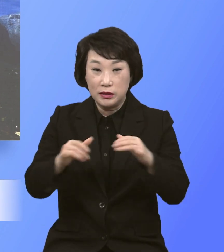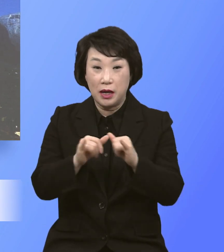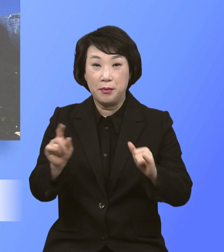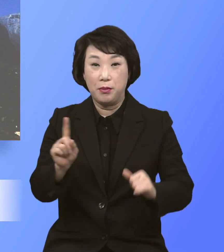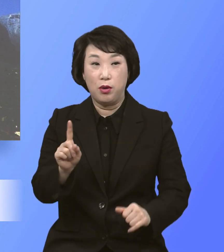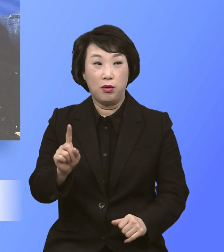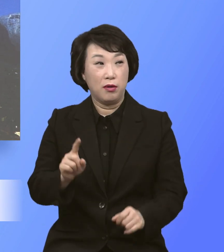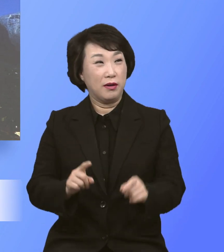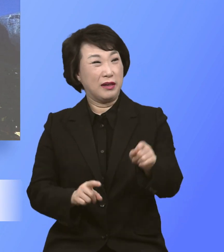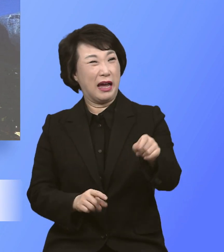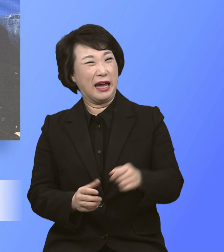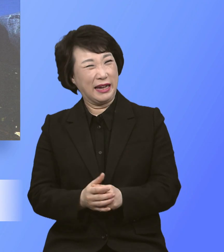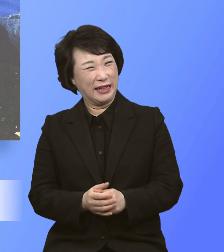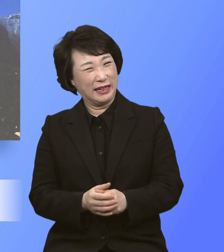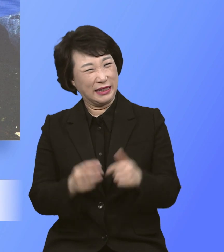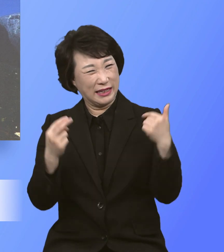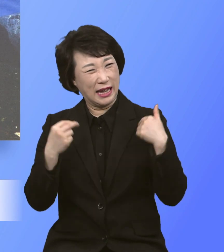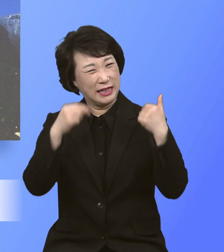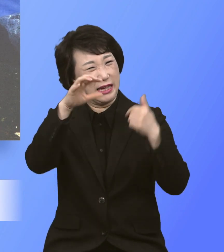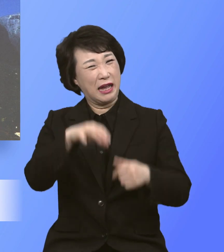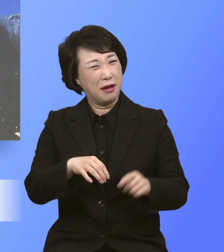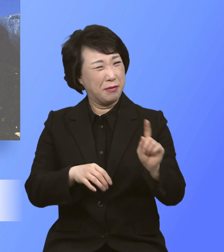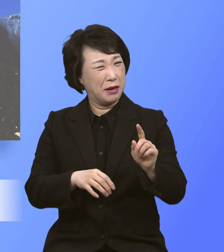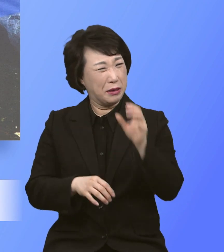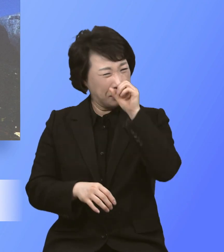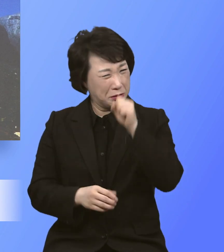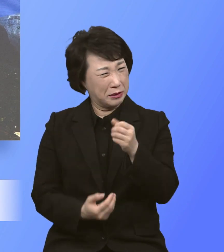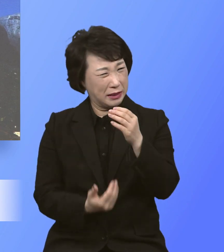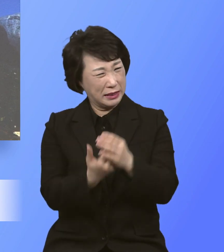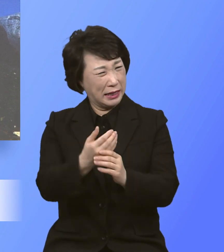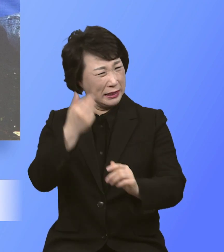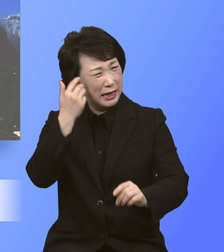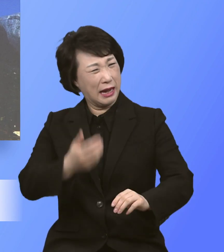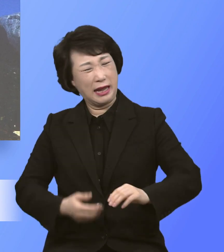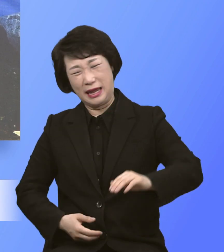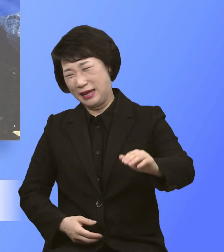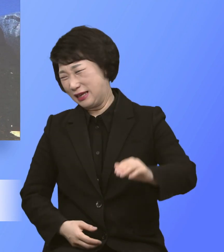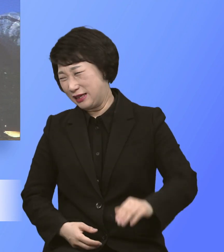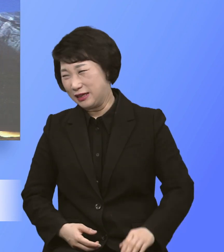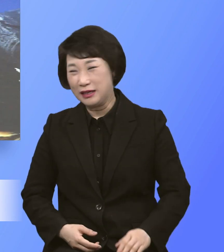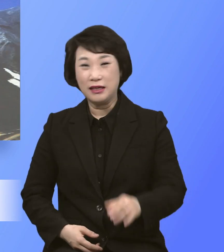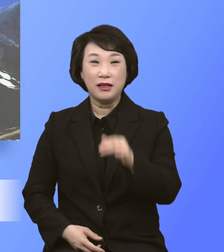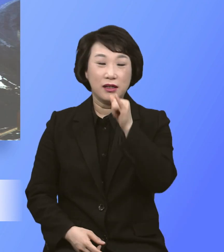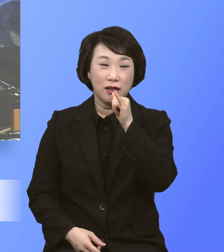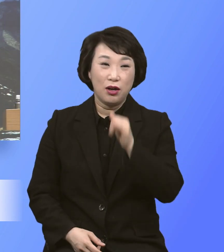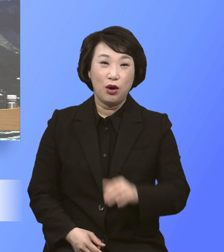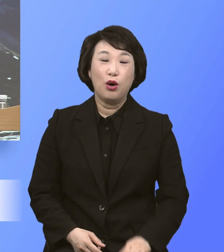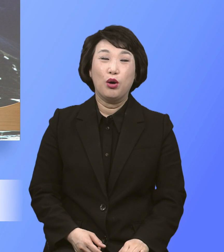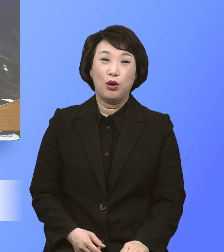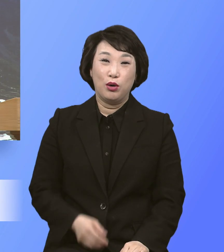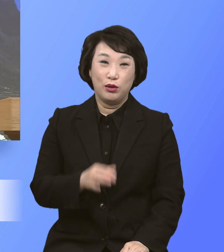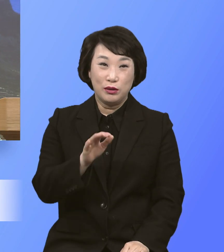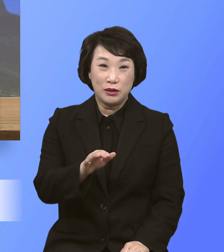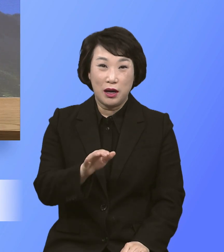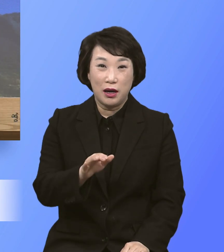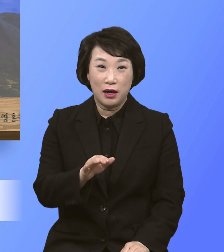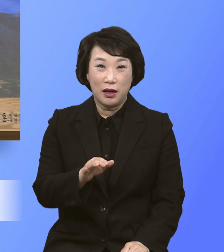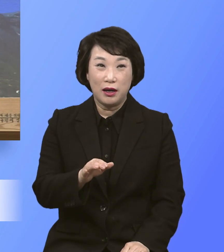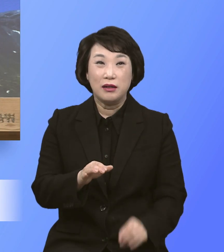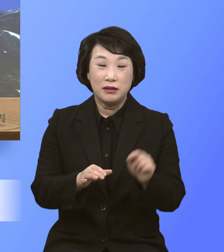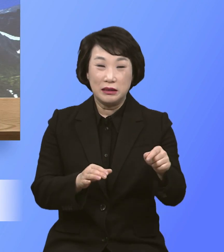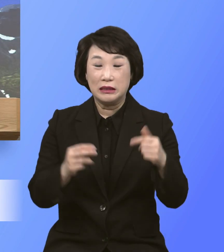사람들이 야 나사렛에서 무슨 선한 것이 나겠느냐 할 정도로